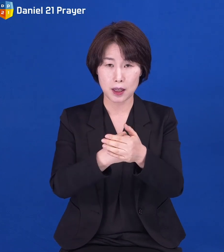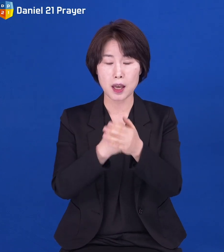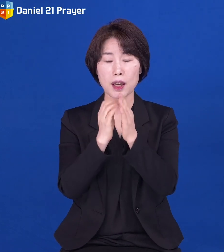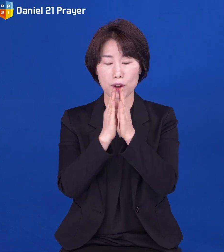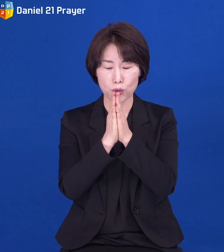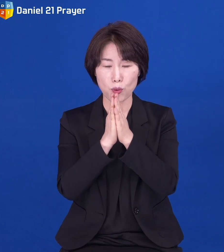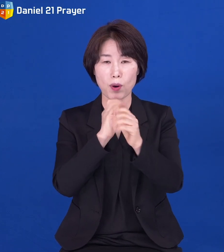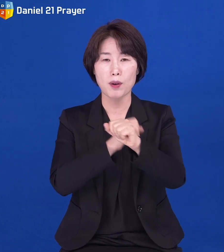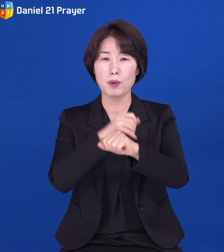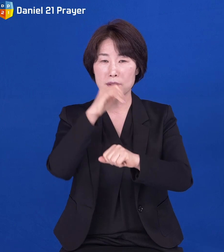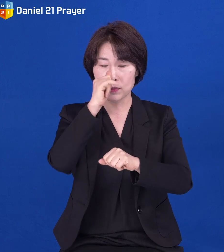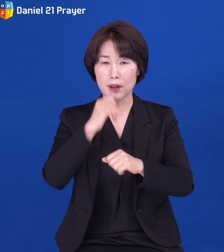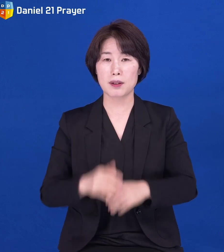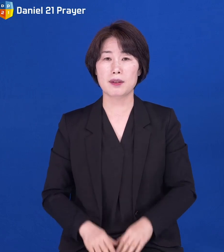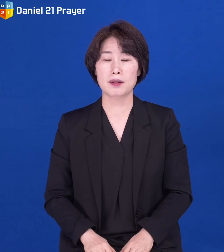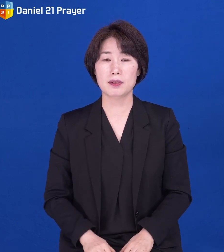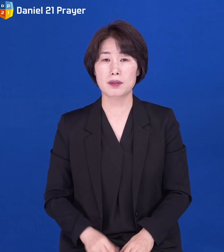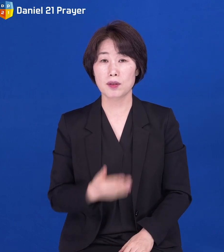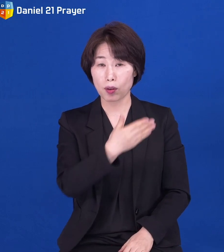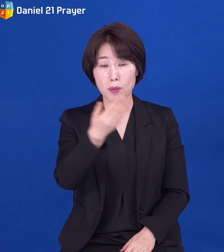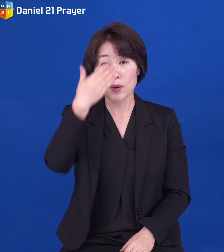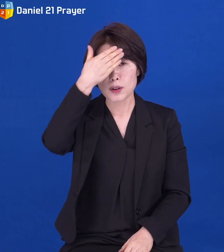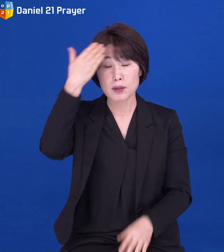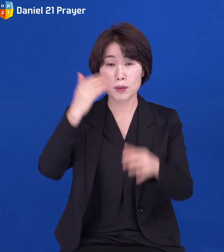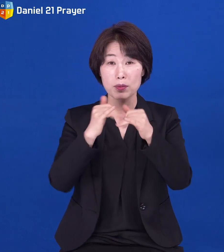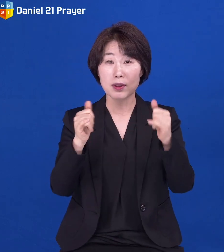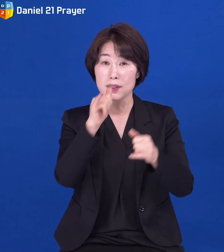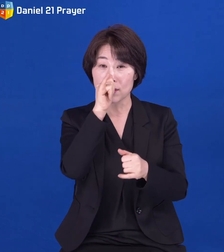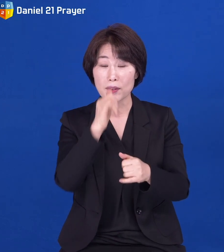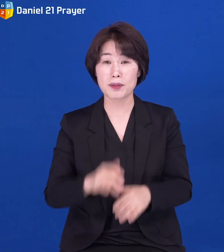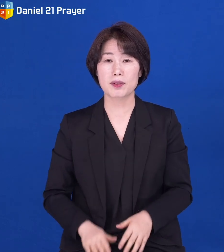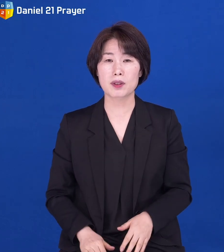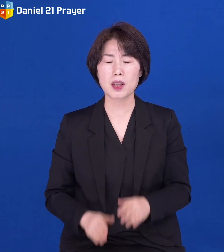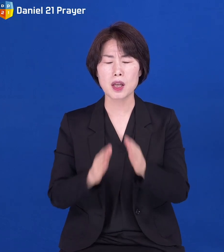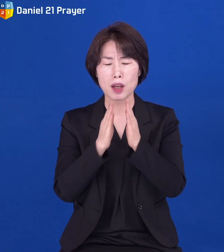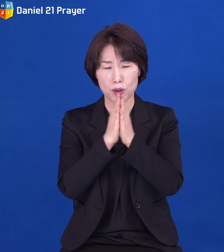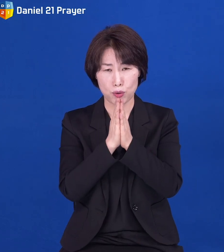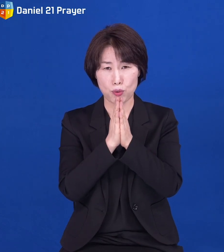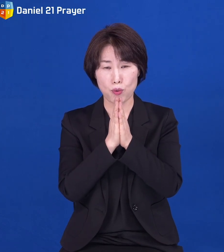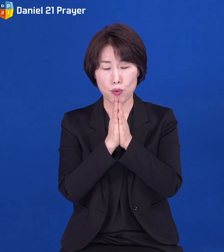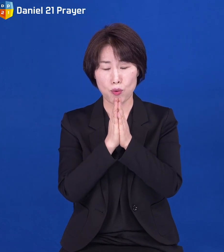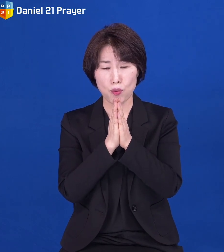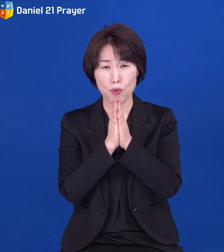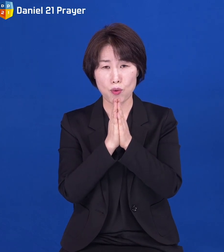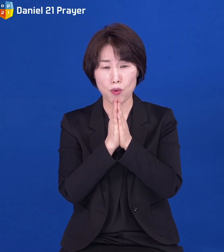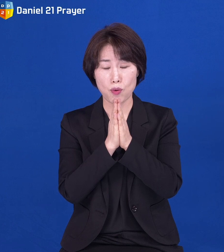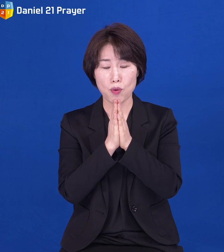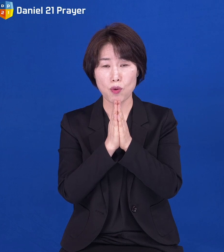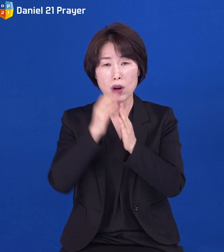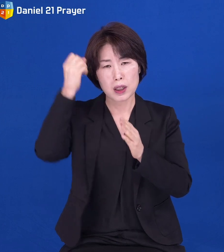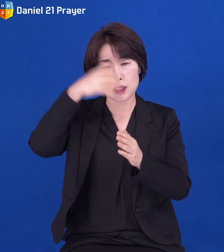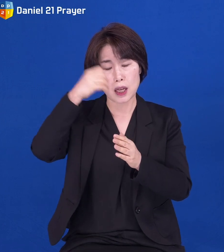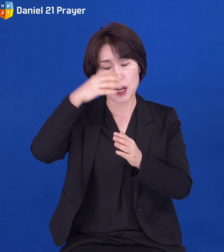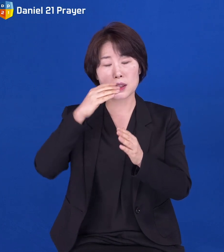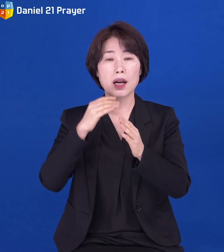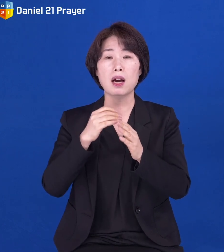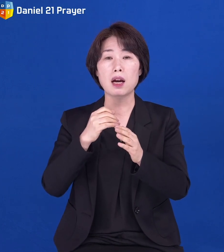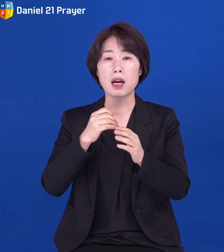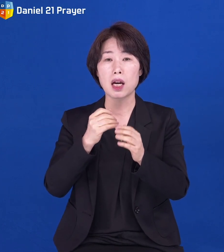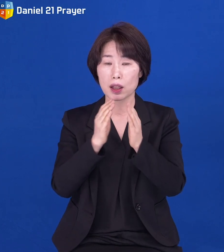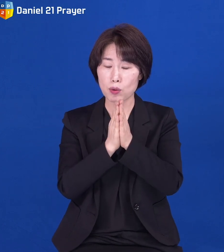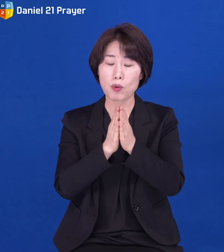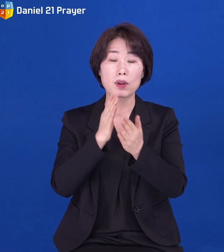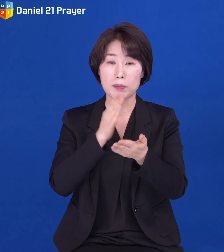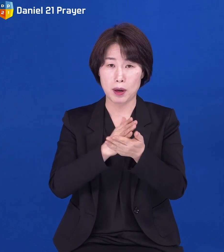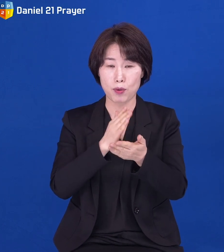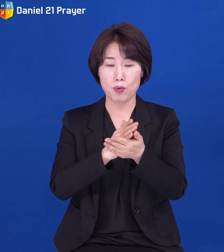근데 여기에서도 뭐 젊은 청년분들 많이 계시는데 정말 기도를 하는 게 정말 단순한 게 아니라 그 믿음으로 그 순수한 믿음으로 기도를